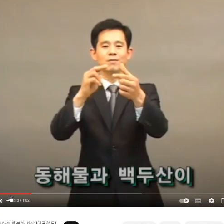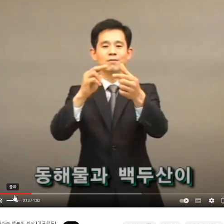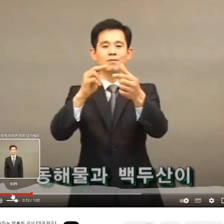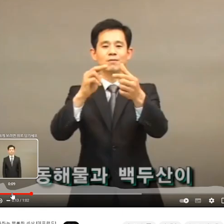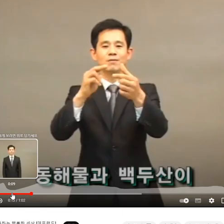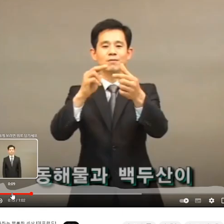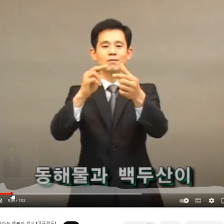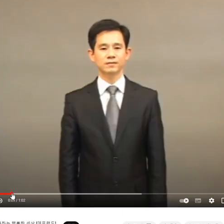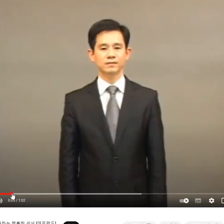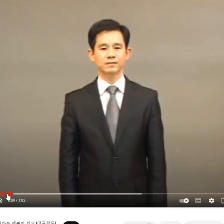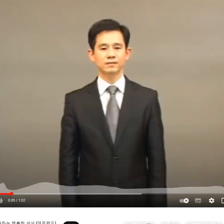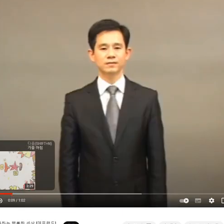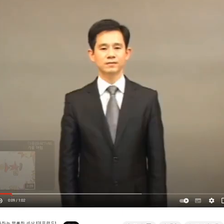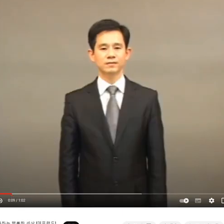예, 동해.